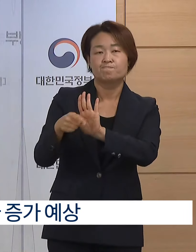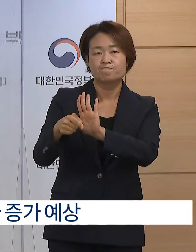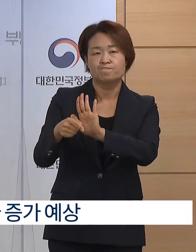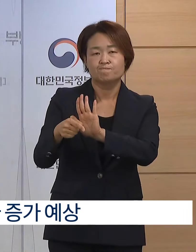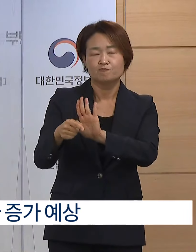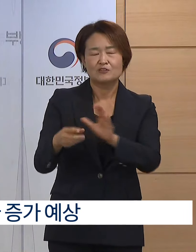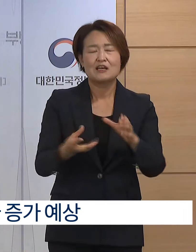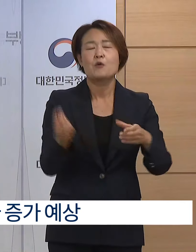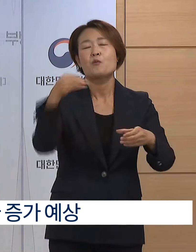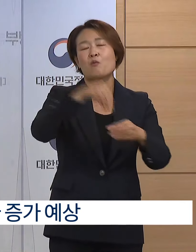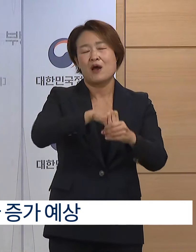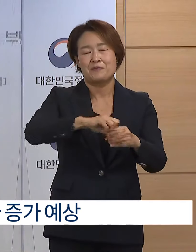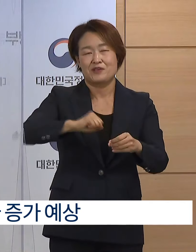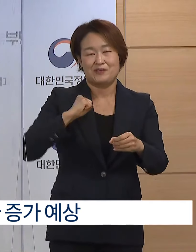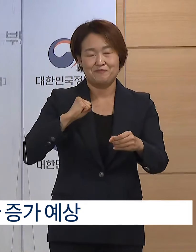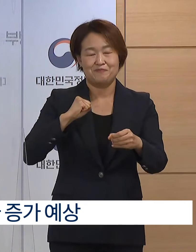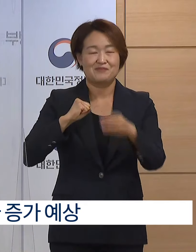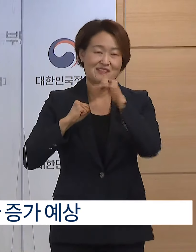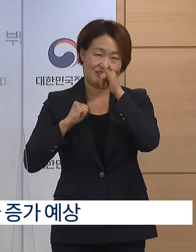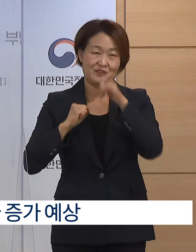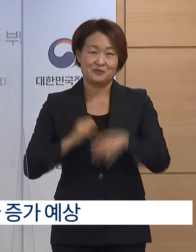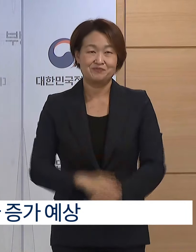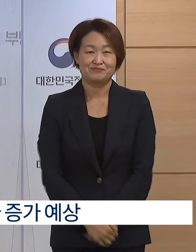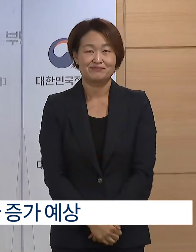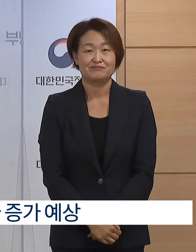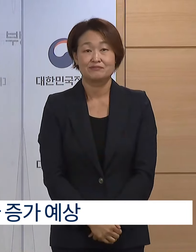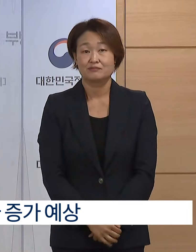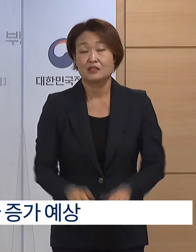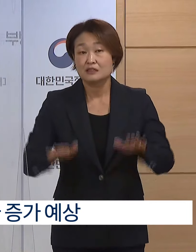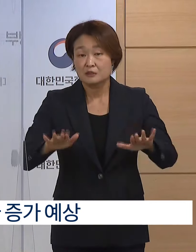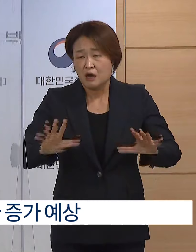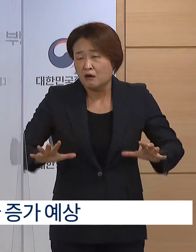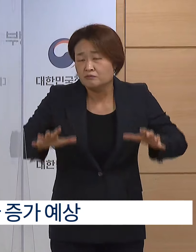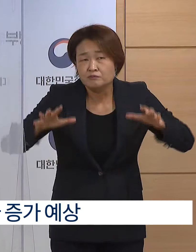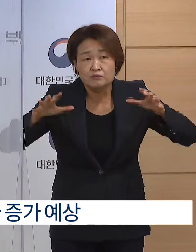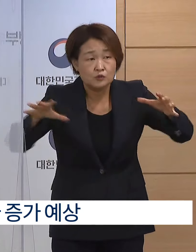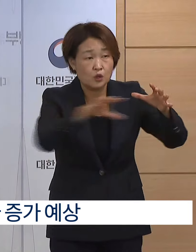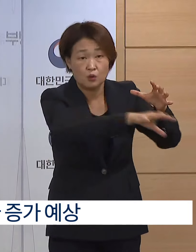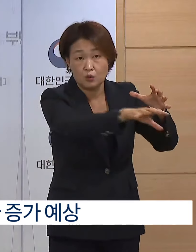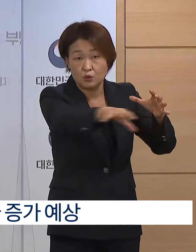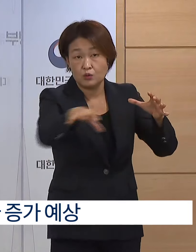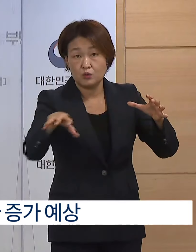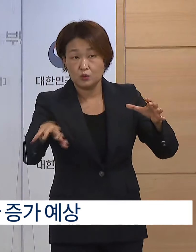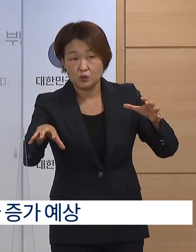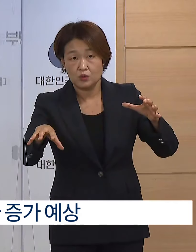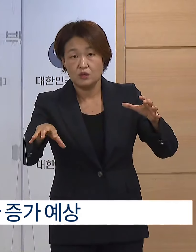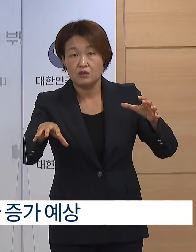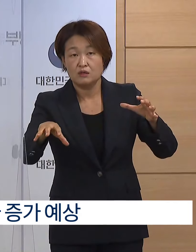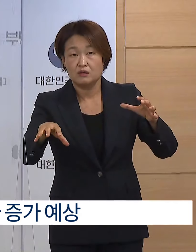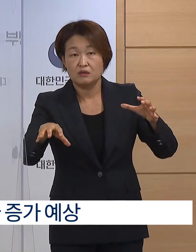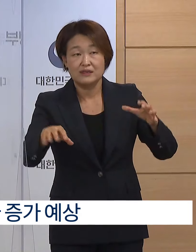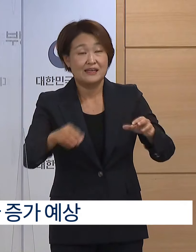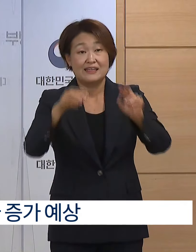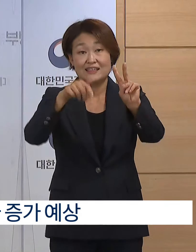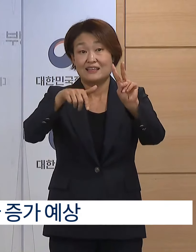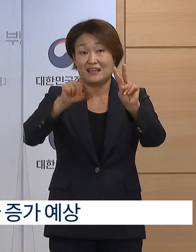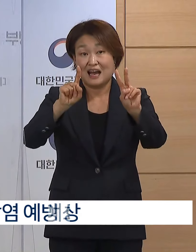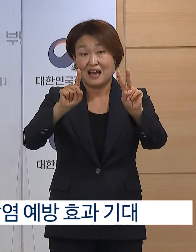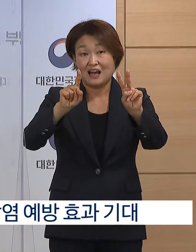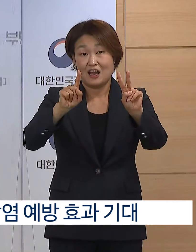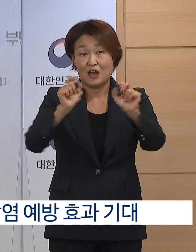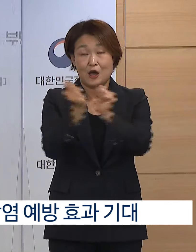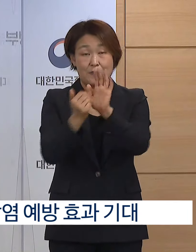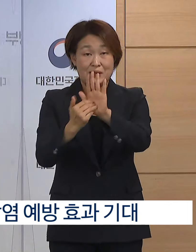있을 것으로 판단하고 있습니다. 현재 전 세계적으로 총 4종의 이가 백신이